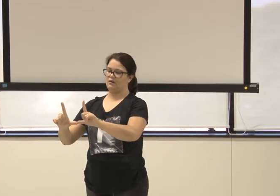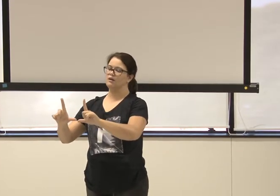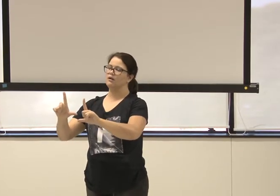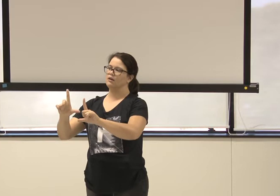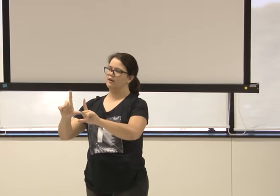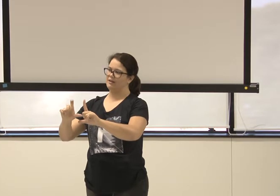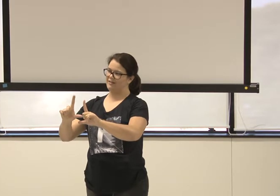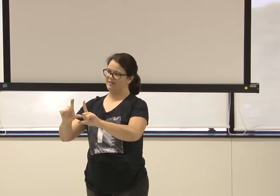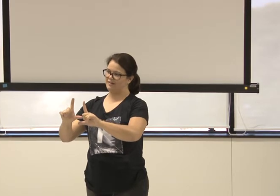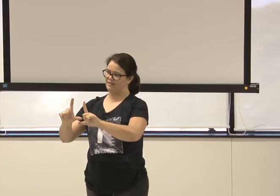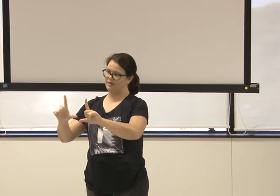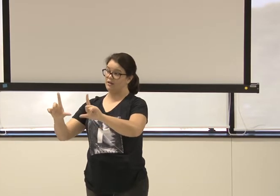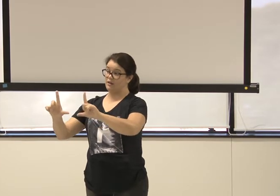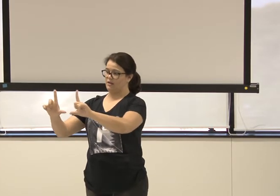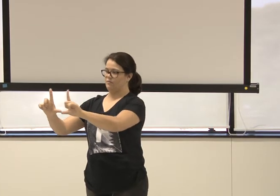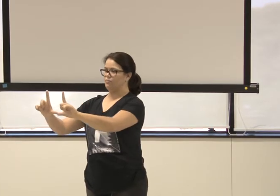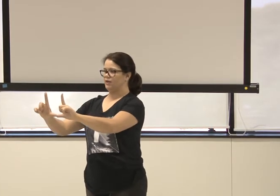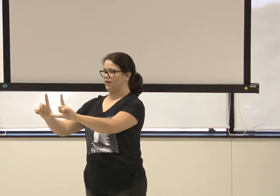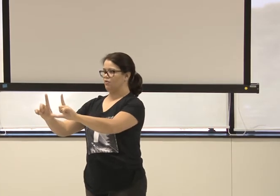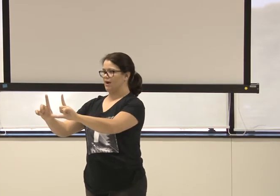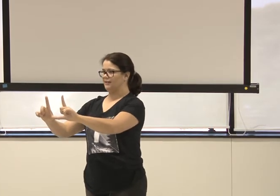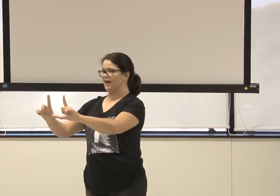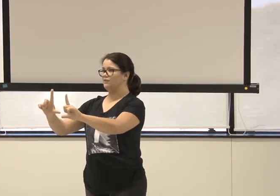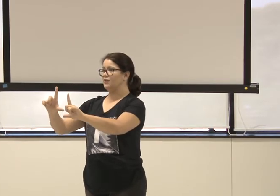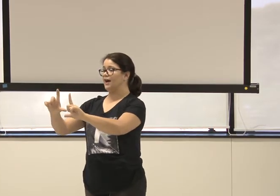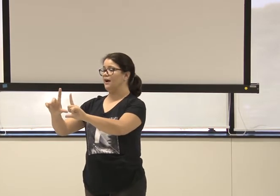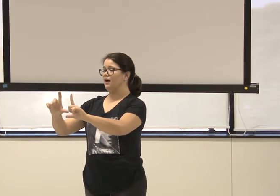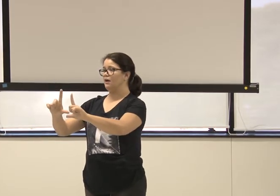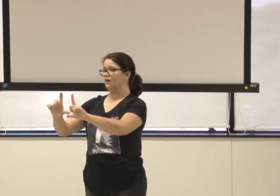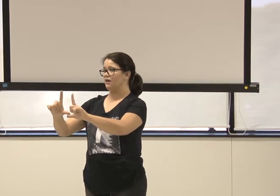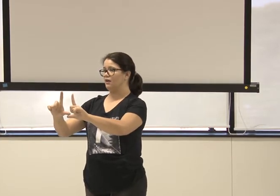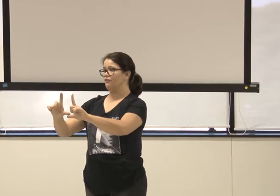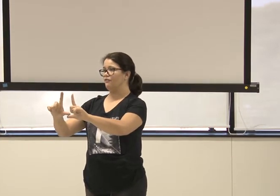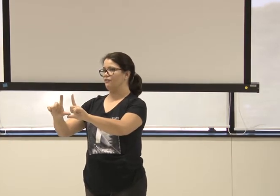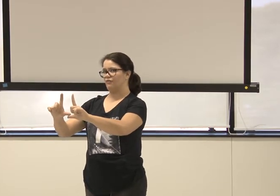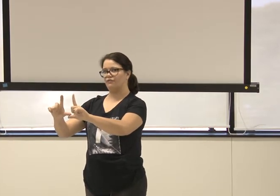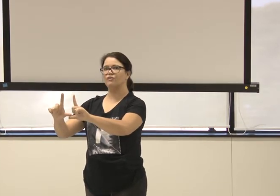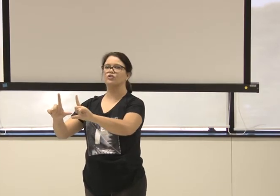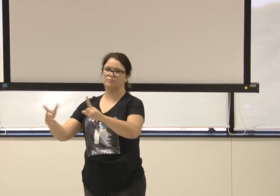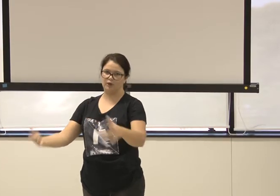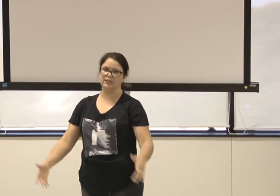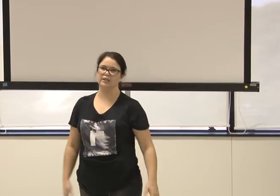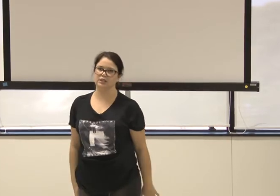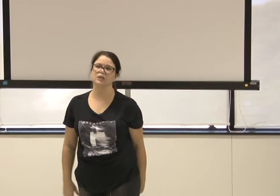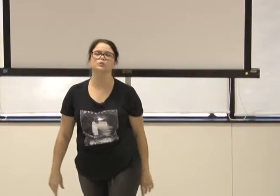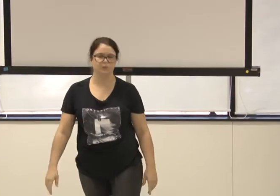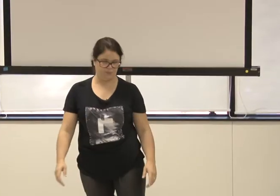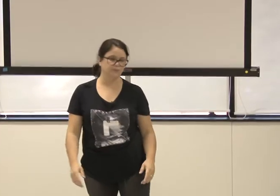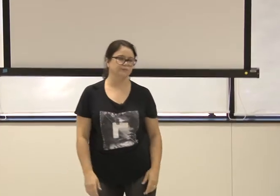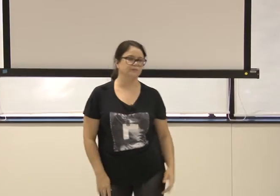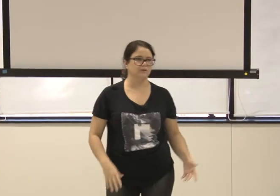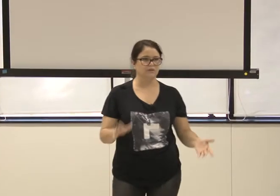Máquina fotográfica? porque é o quadrado e a foto, porta-retrato.